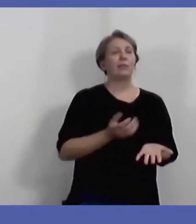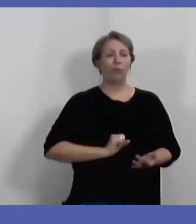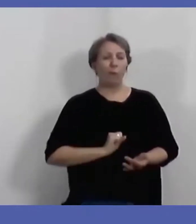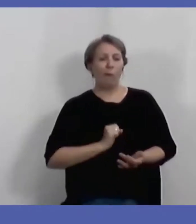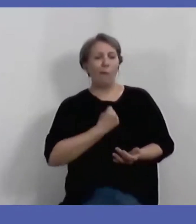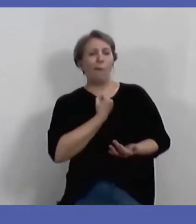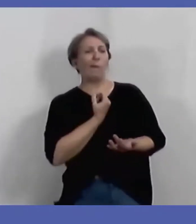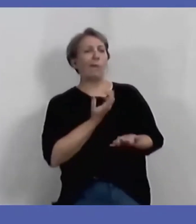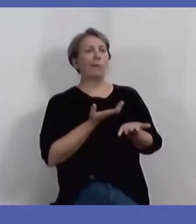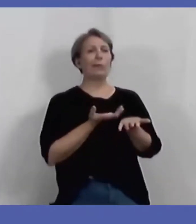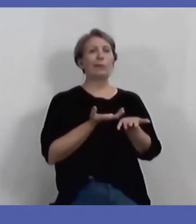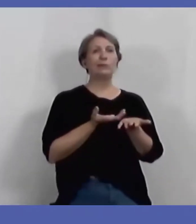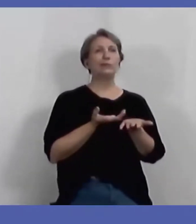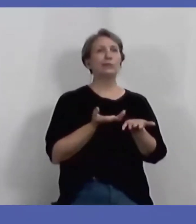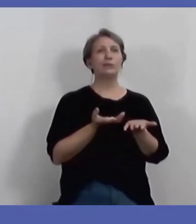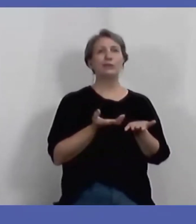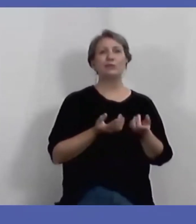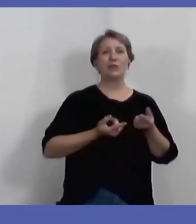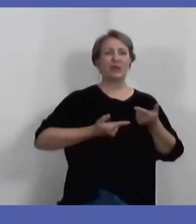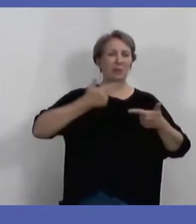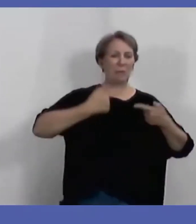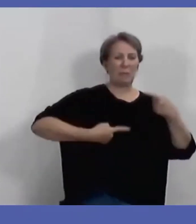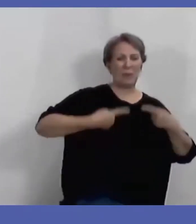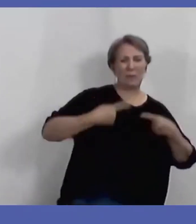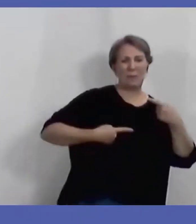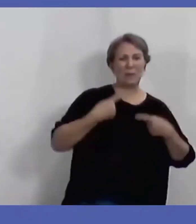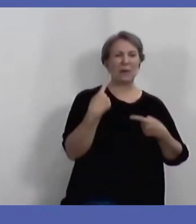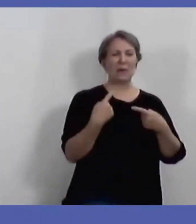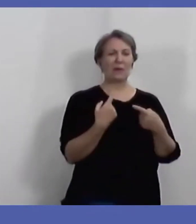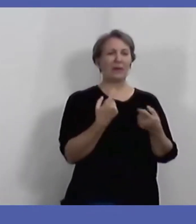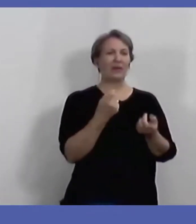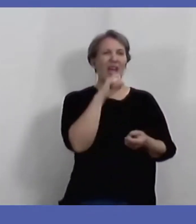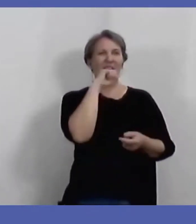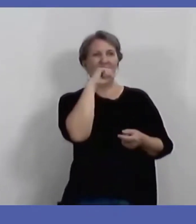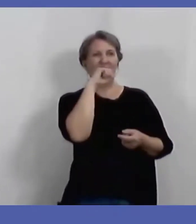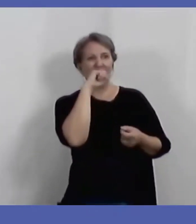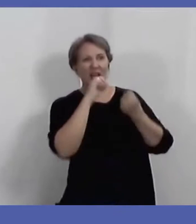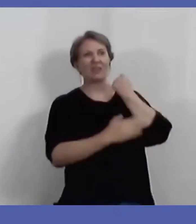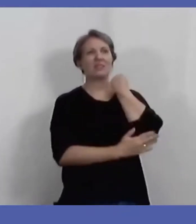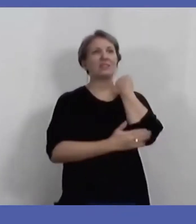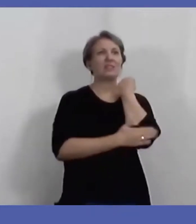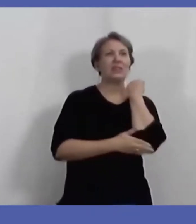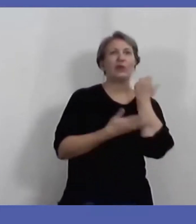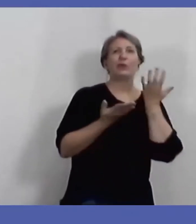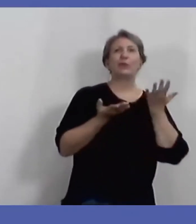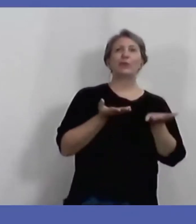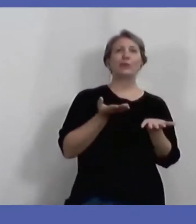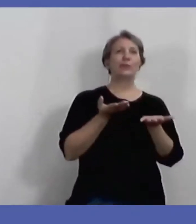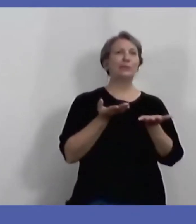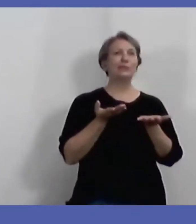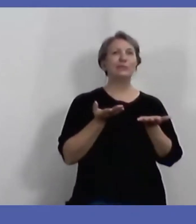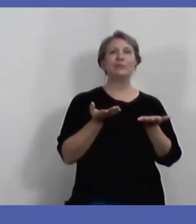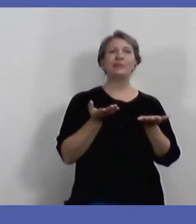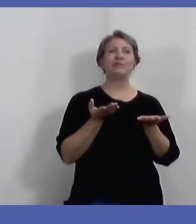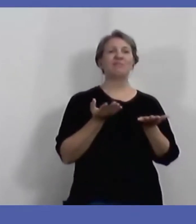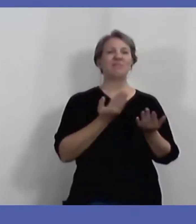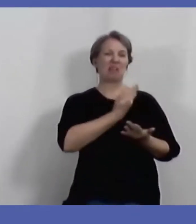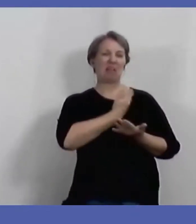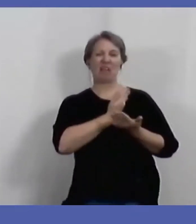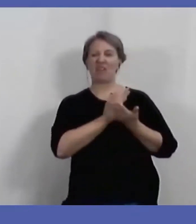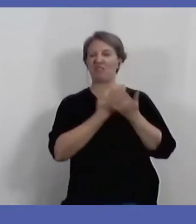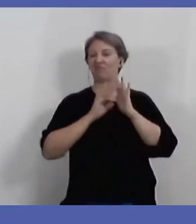né? É discórdia, é ciúmes, é inveja, é inimizades, e